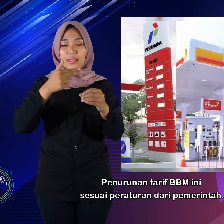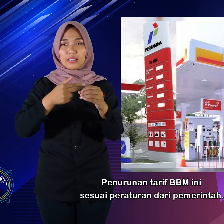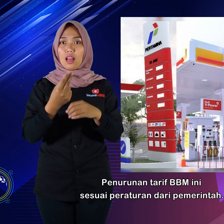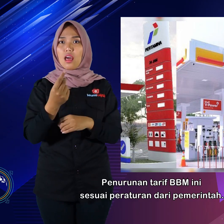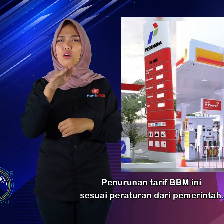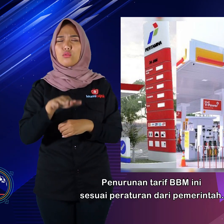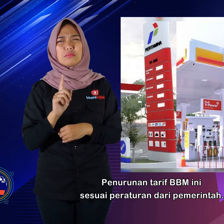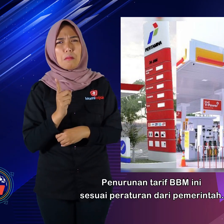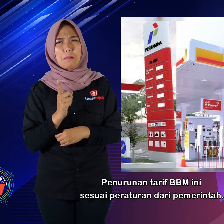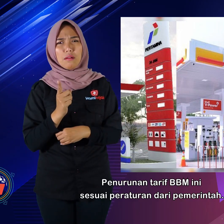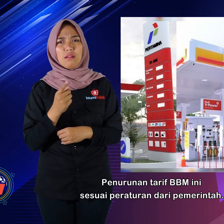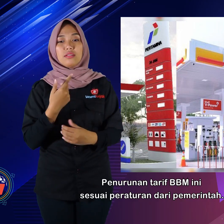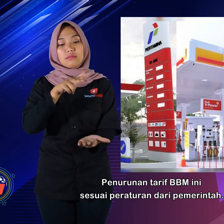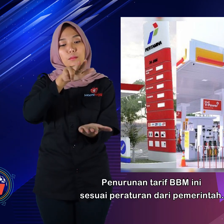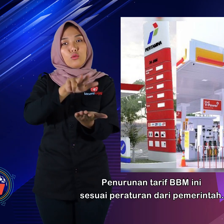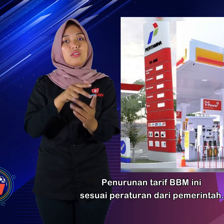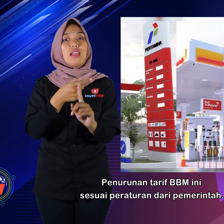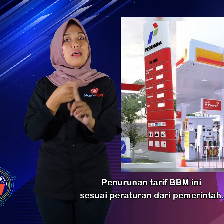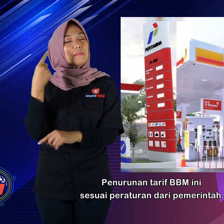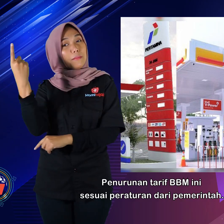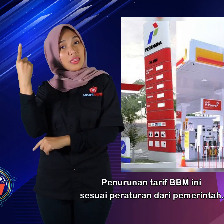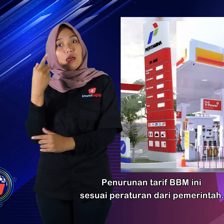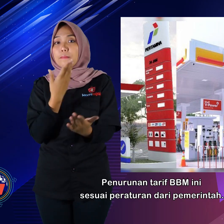Penurunan tarif BBM ini sesuai dengan peraturan dari pemerintah.